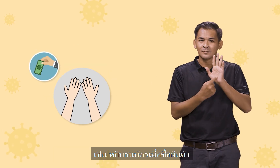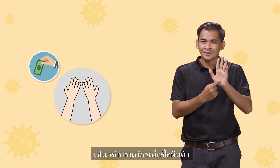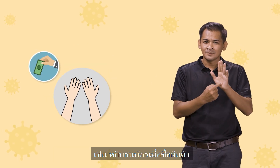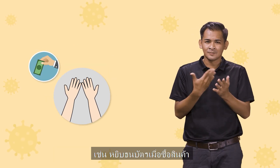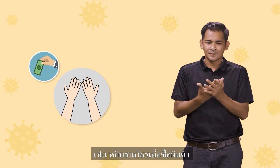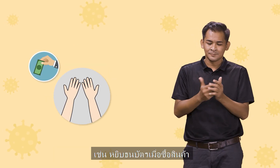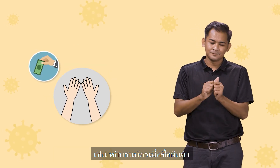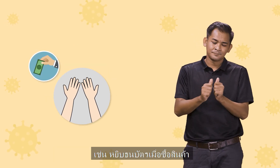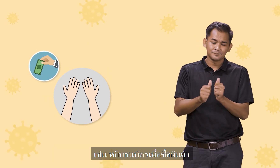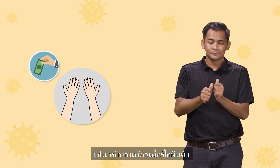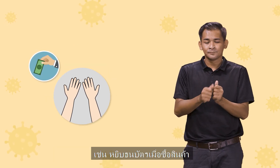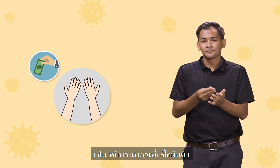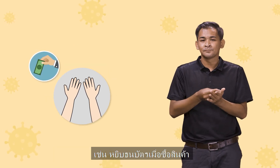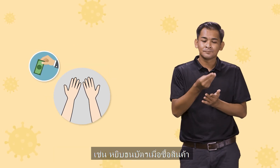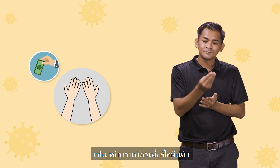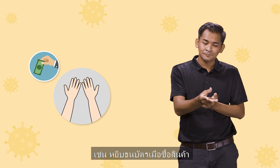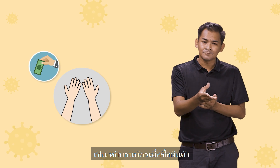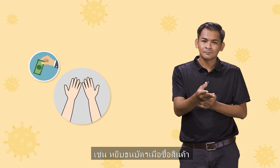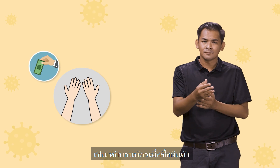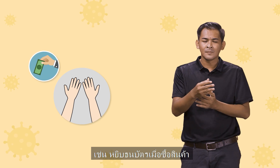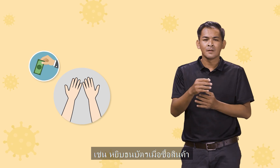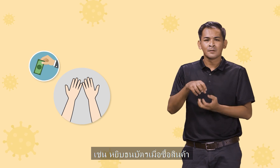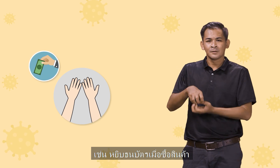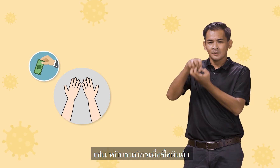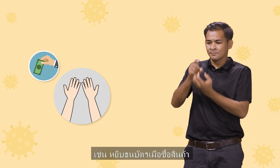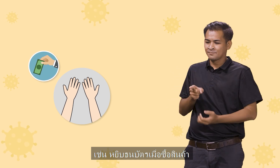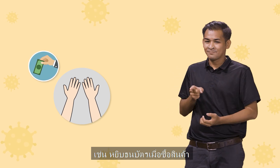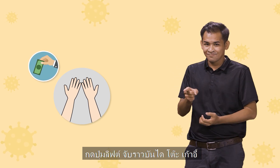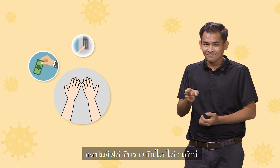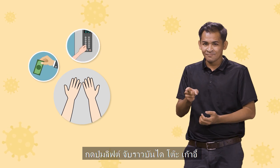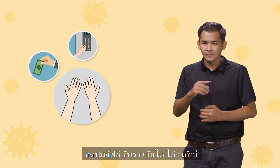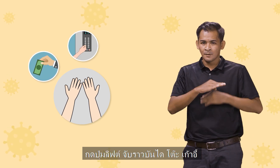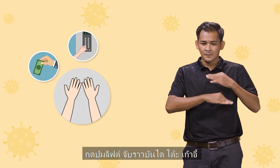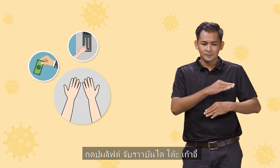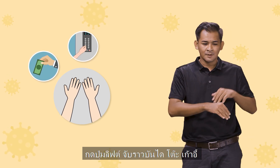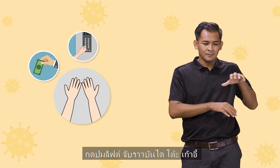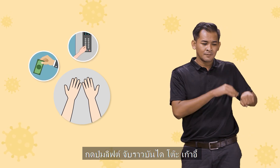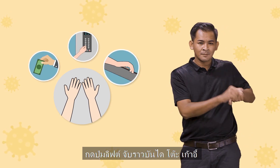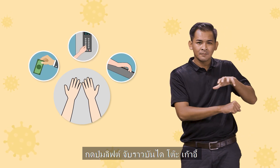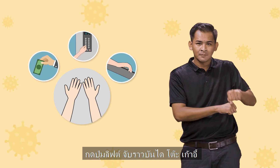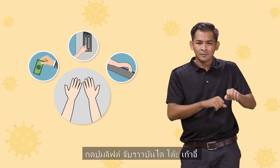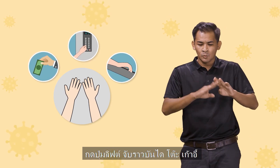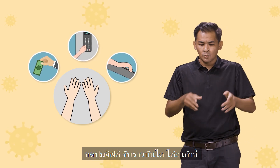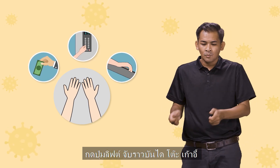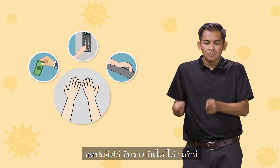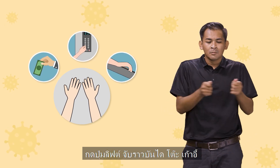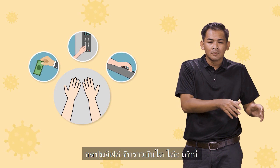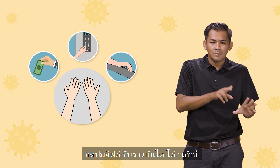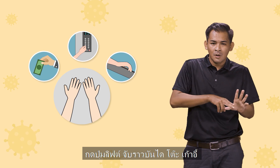ช่นหยิบธนบัตรเมื่อซื้อสินค้ากดปุ่มลิฟต์จับราวบันไดโต๊ะเก้า